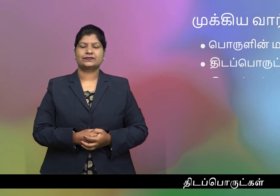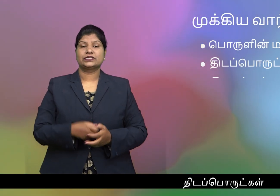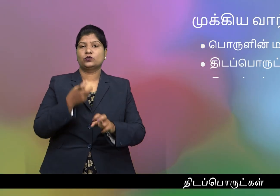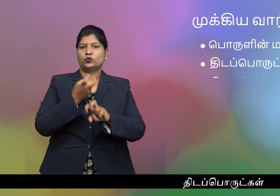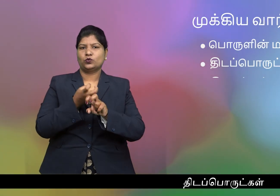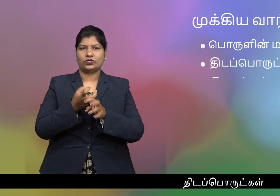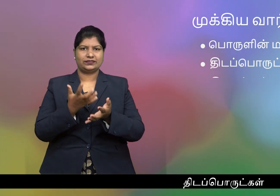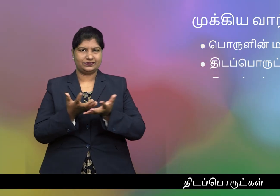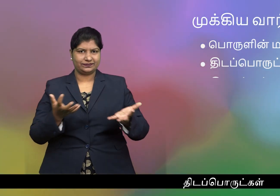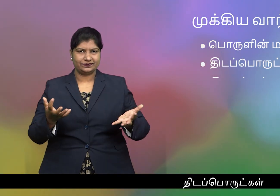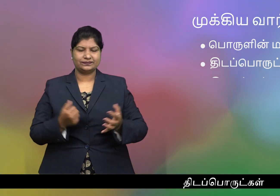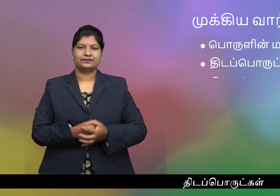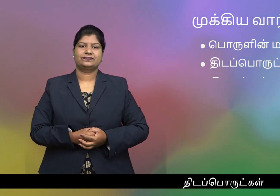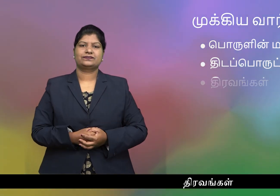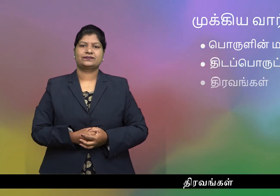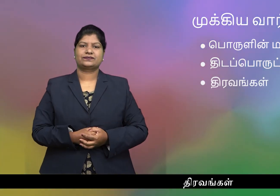திடப்பொருட்கள்,